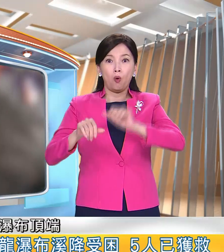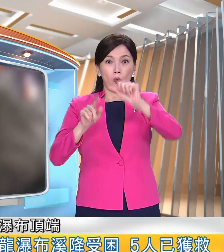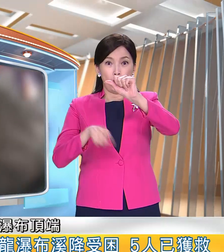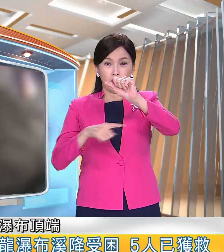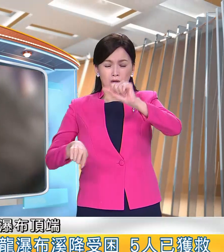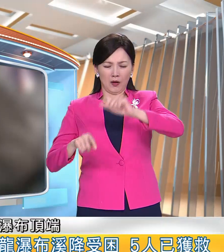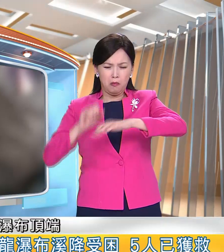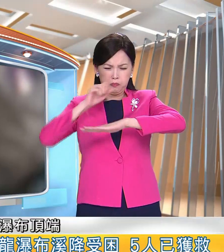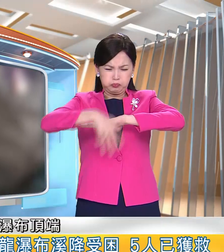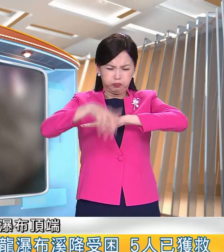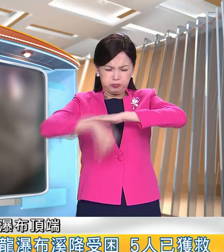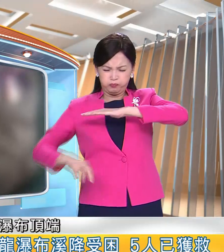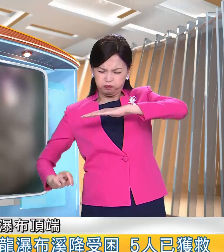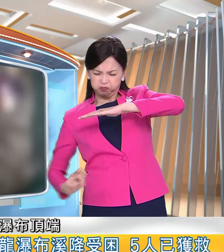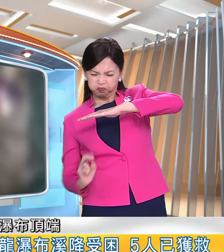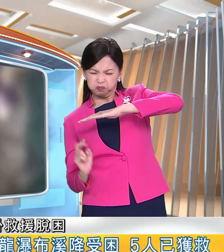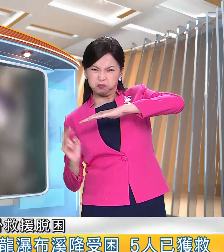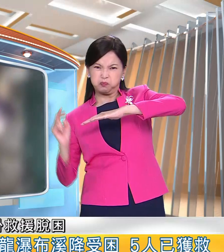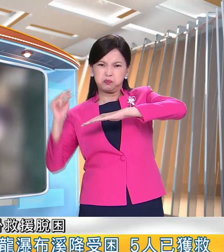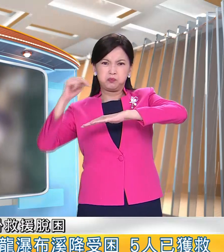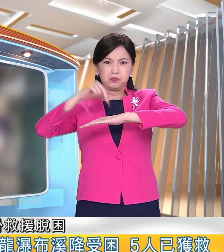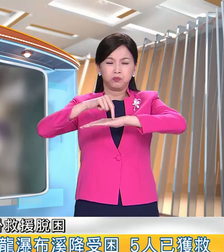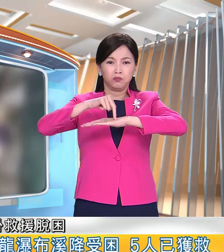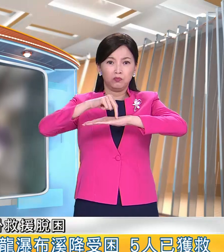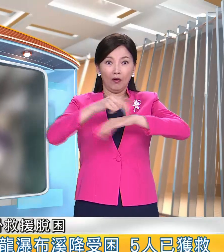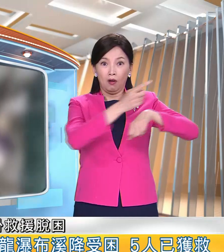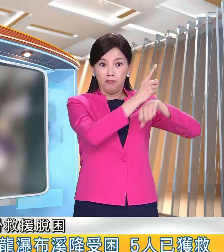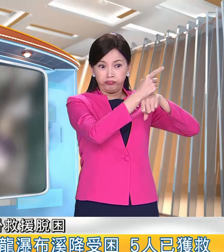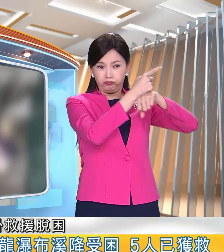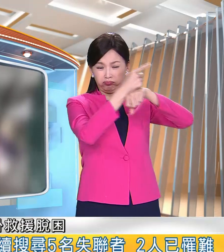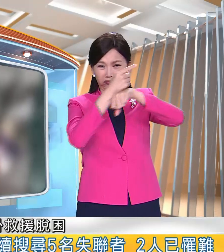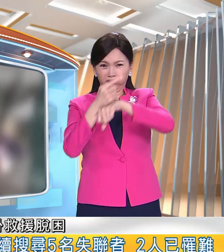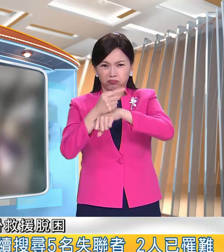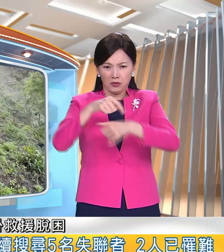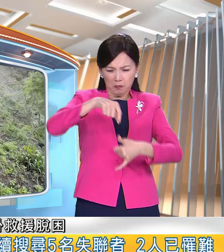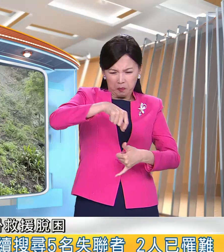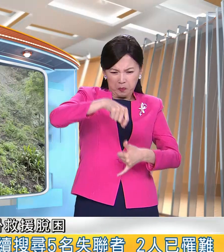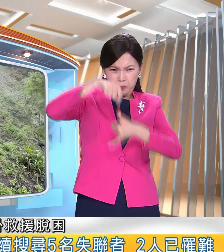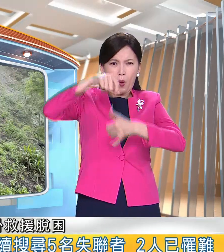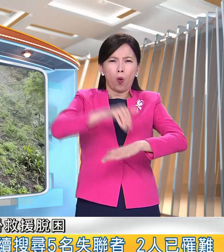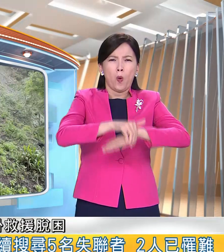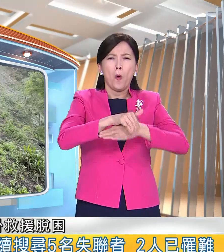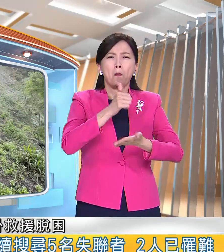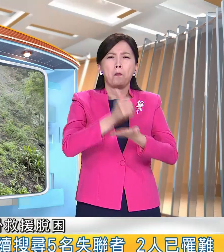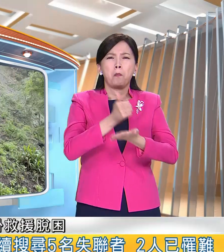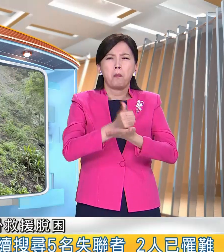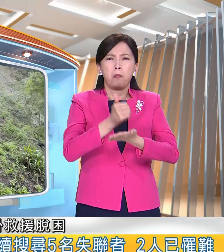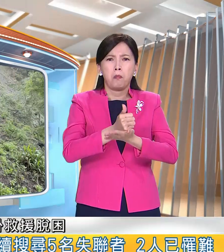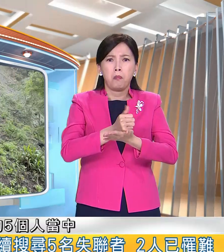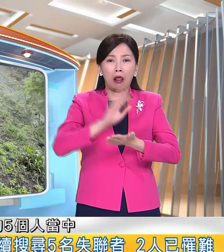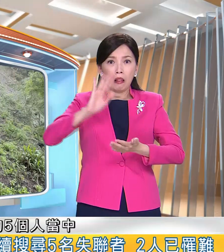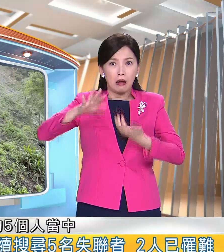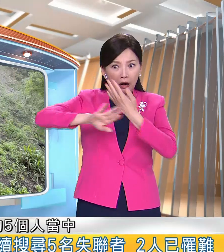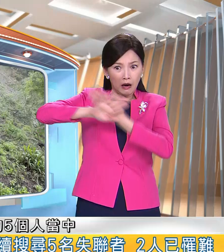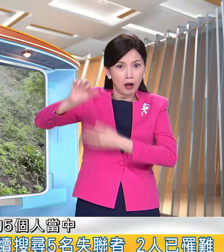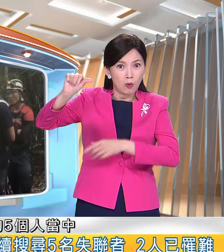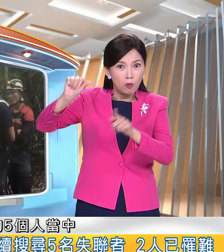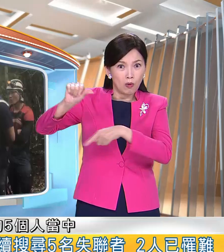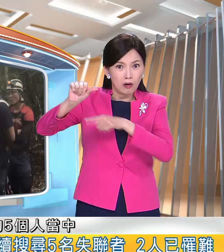了瀑布顶端，经过直升机吊挂救援脱困。但是被冲走